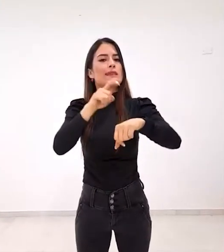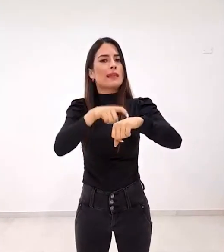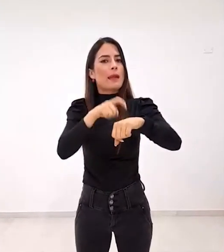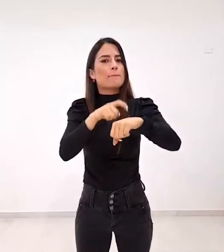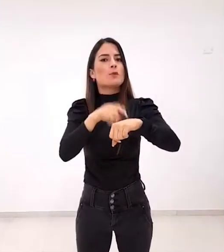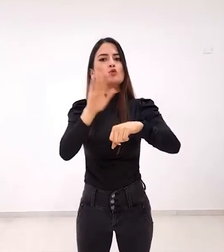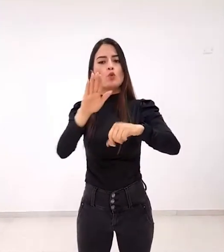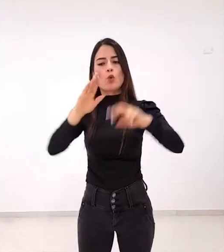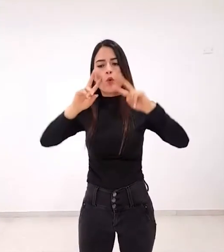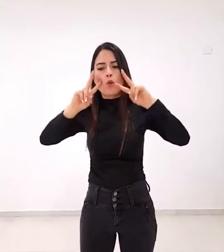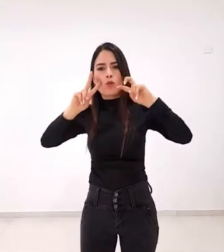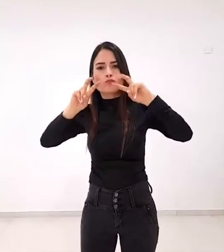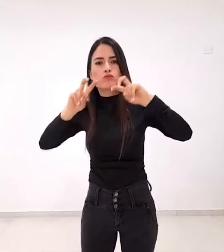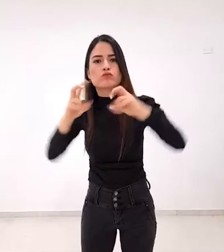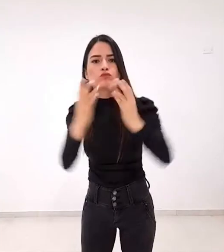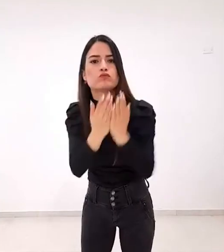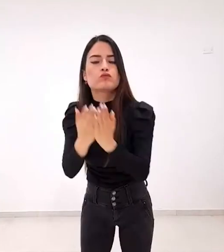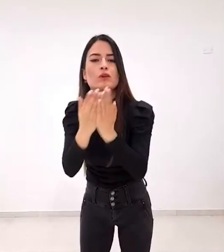crucial